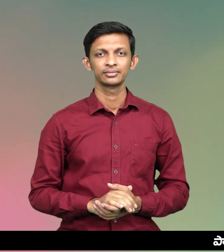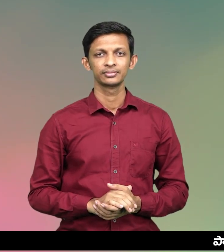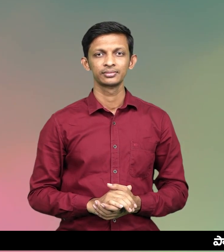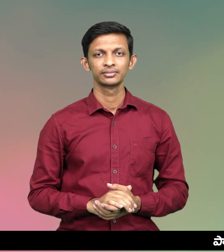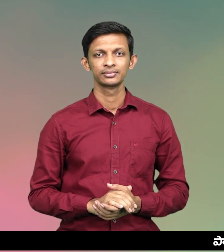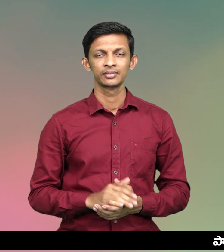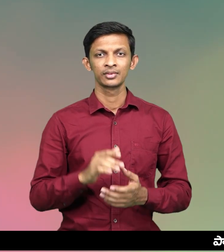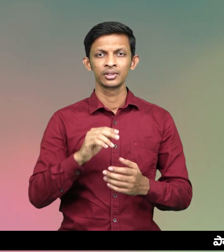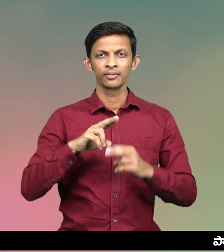పారిశ్రామిక వ్యర్థాలు,